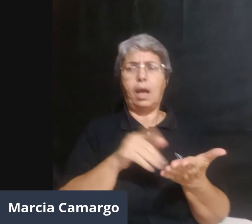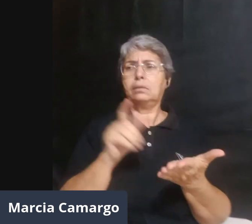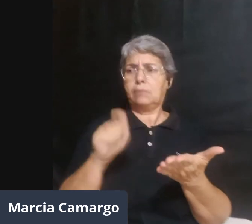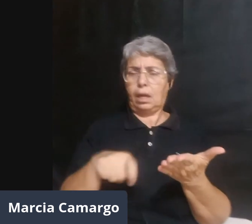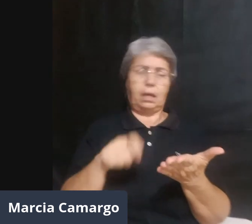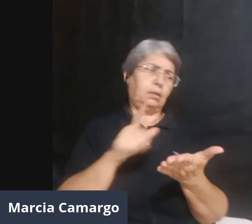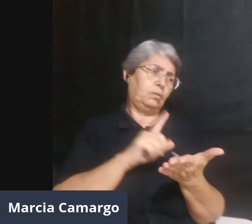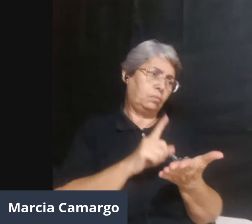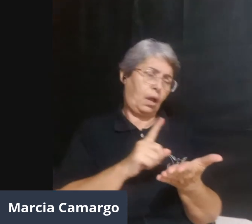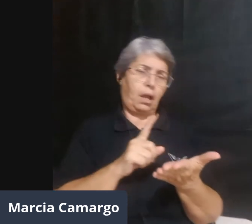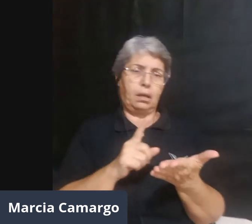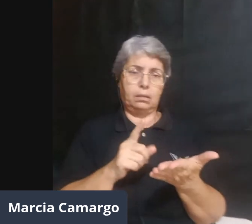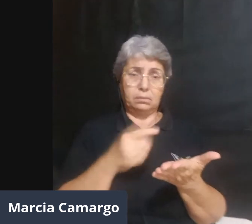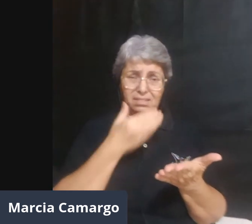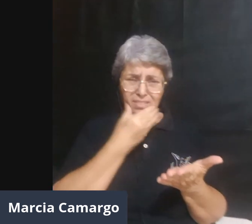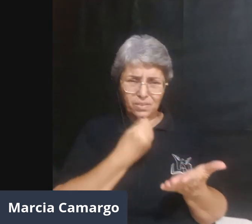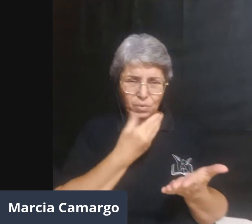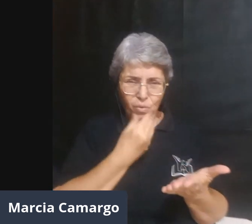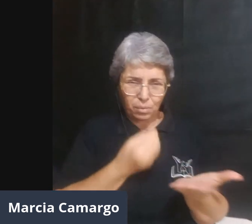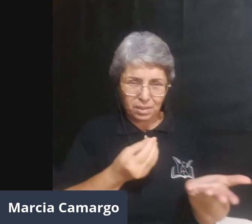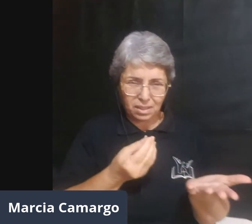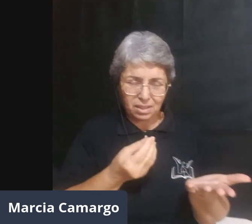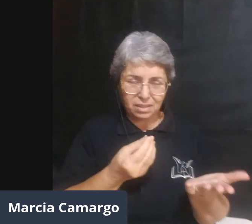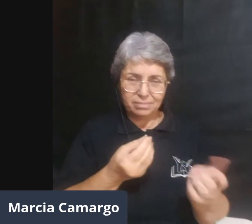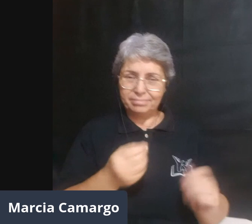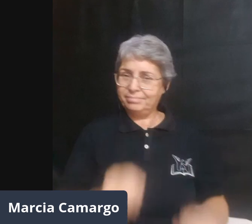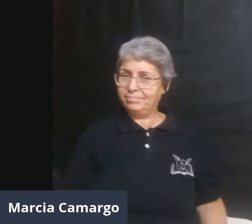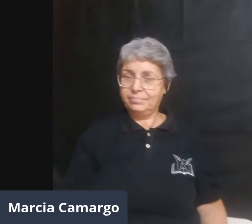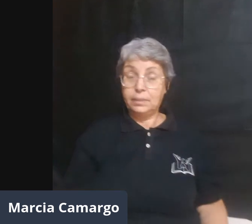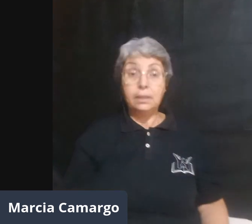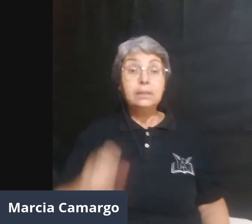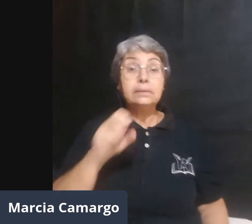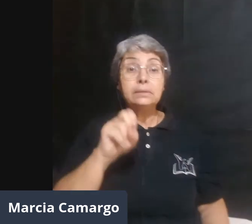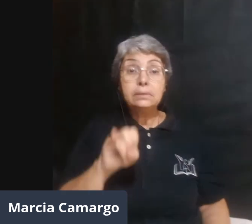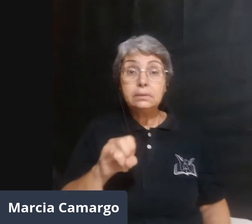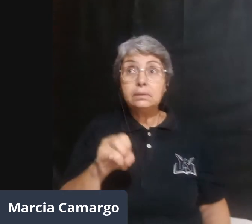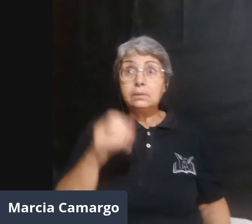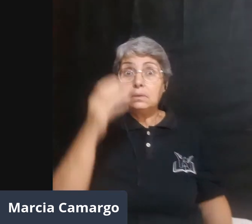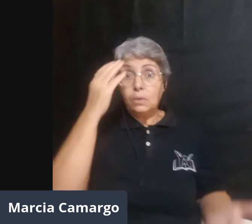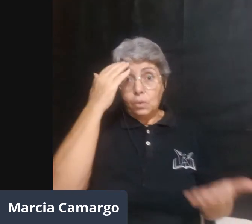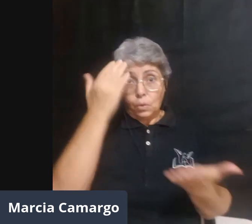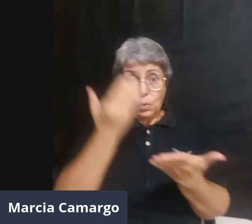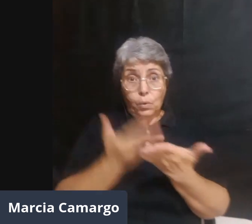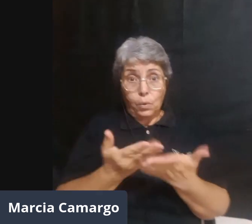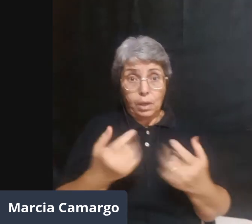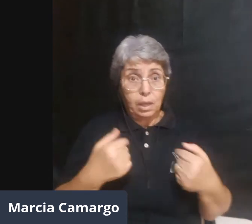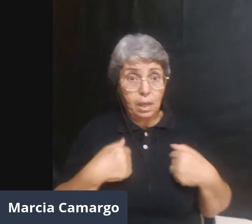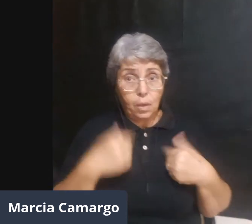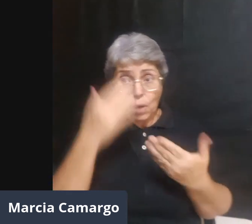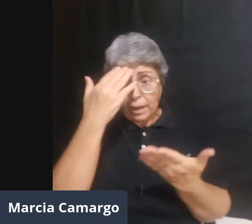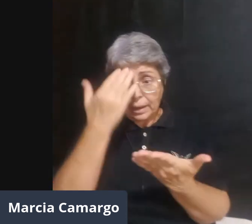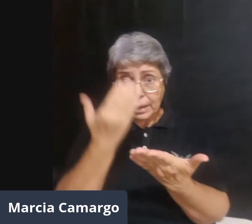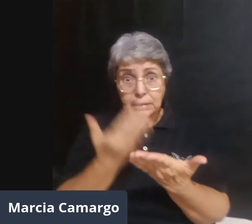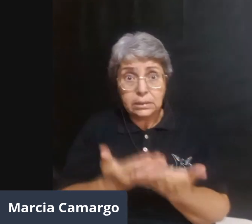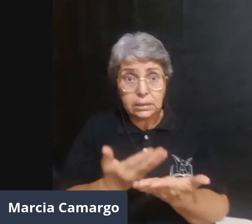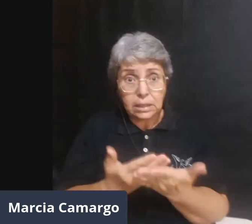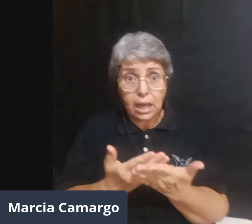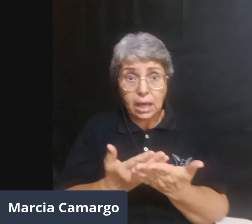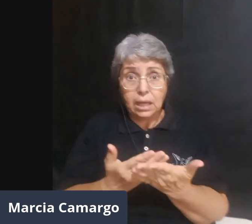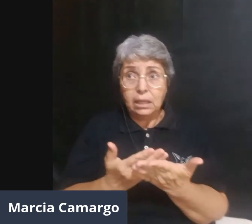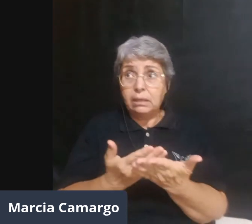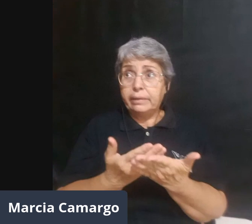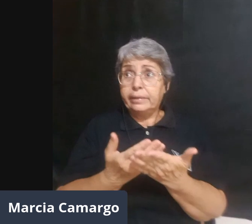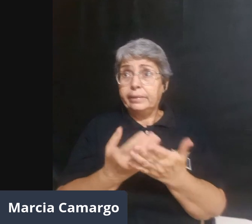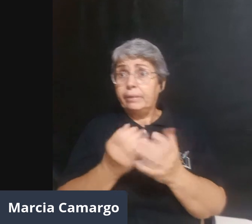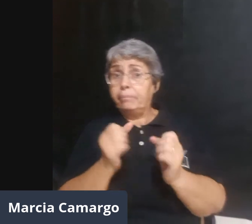possível. Se eu creio que não posso fazer aquilo que Deus diz que eu posso, por meio do seu Espírito